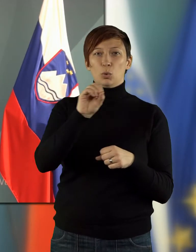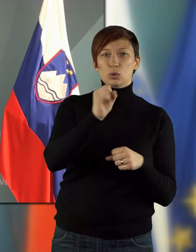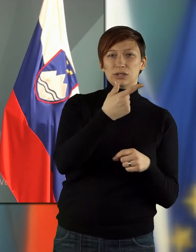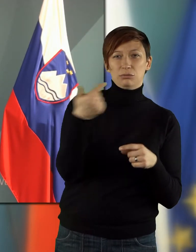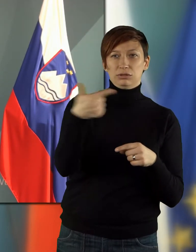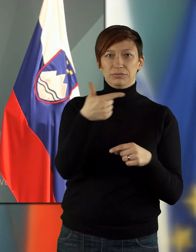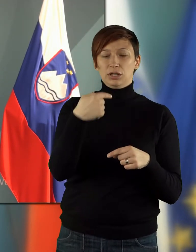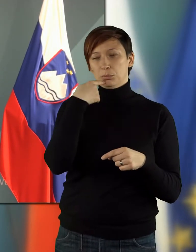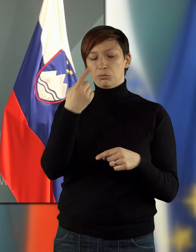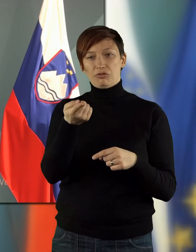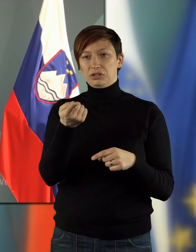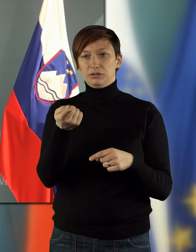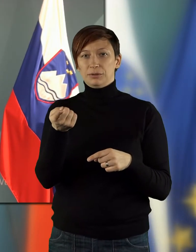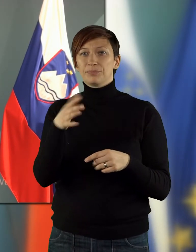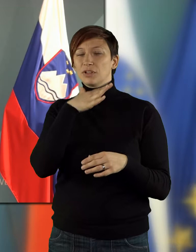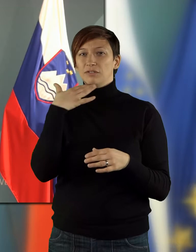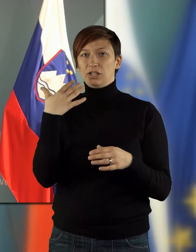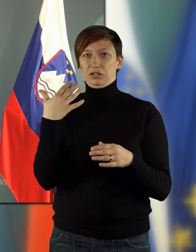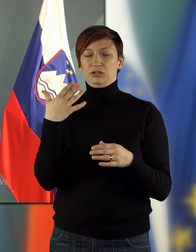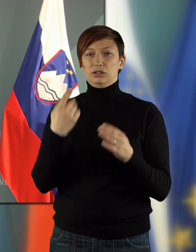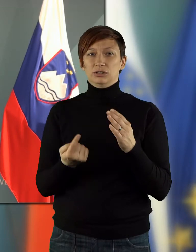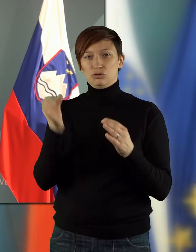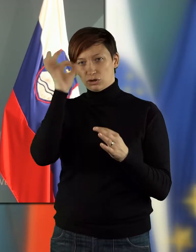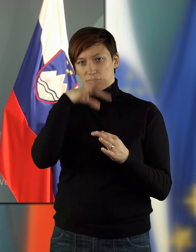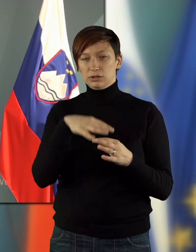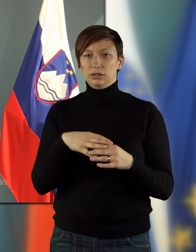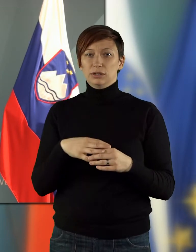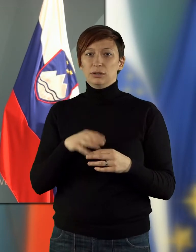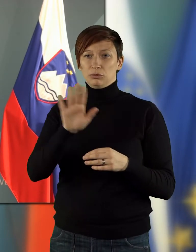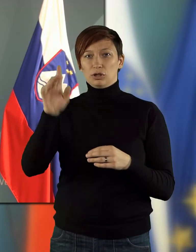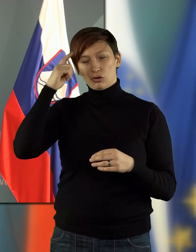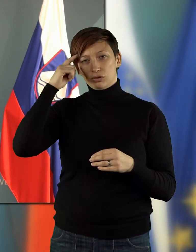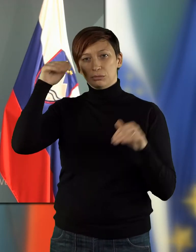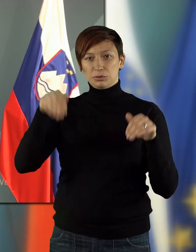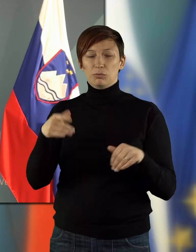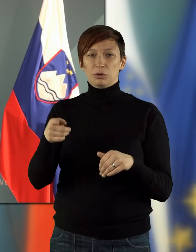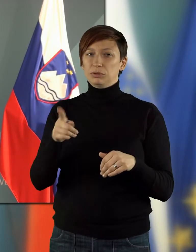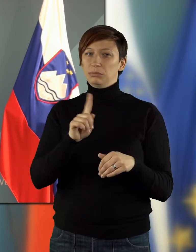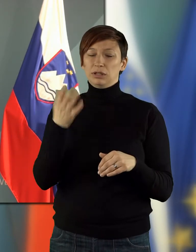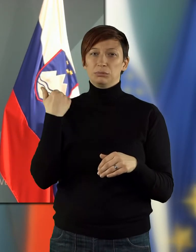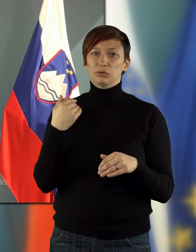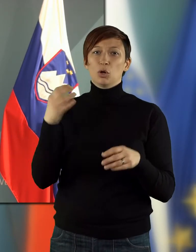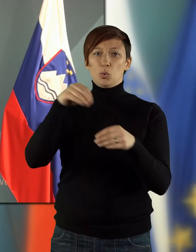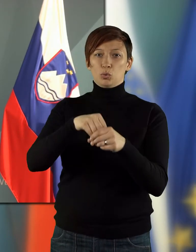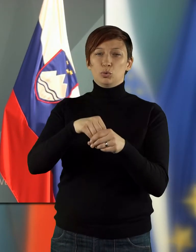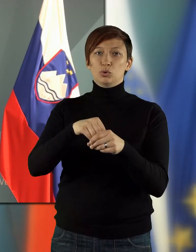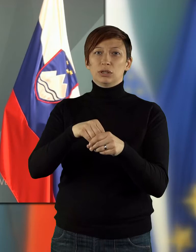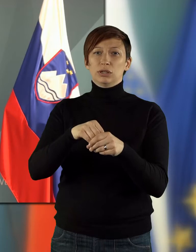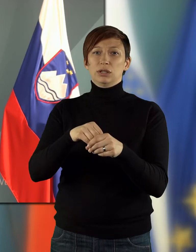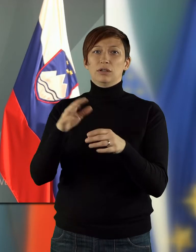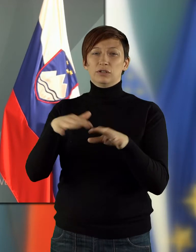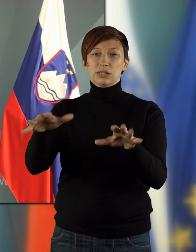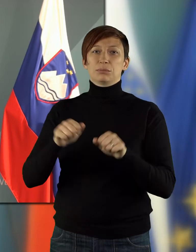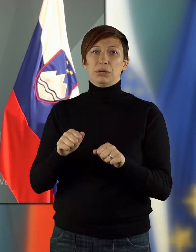pravzaprav bivšim načelnikom. In povedal mi je, da veliko krat, žal, po njegovem mnenju bi moral biti, pa ni bil